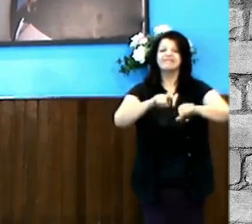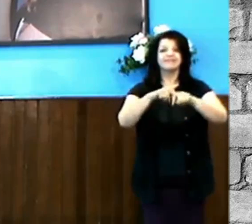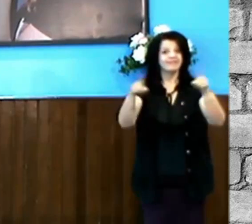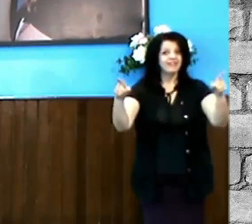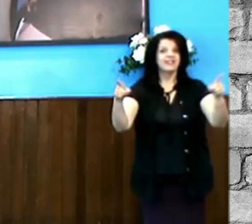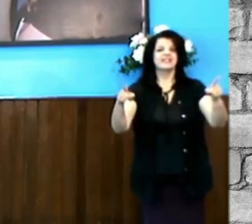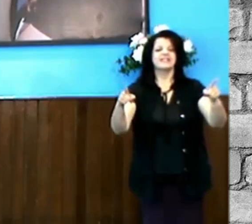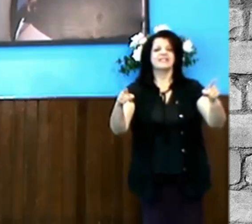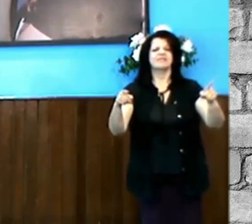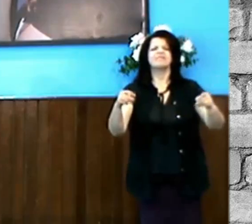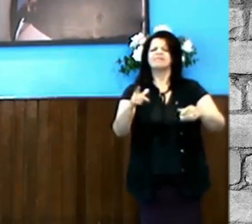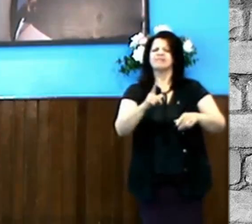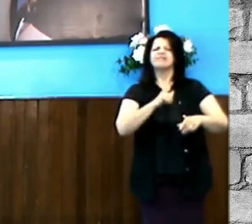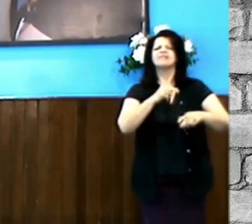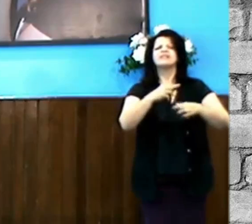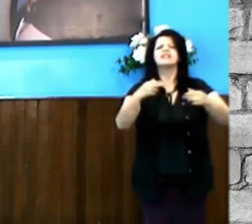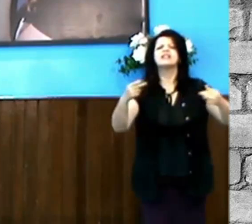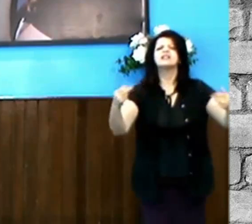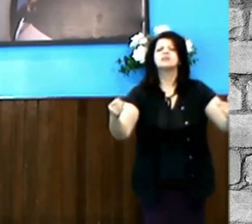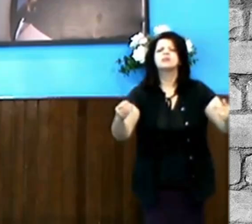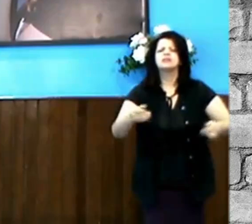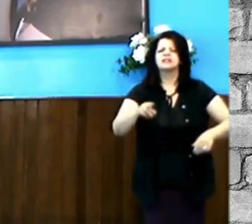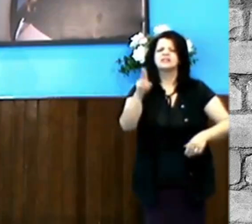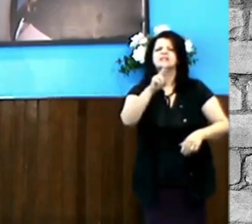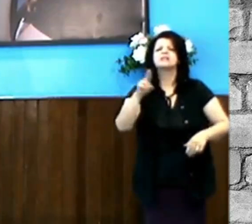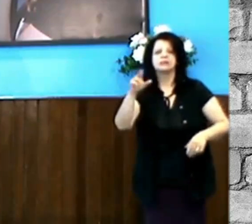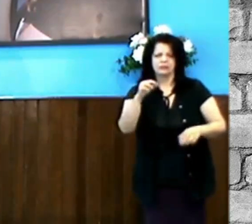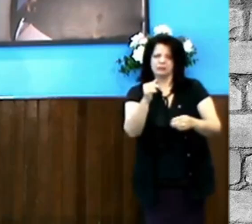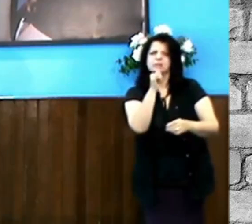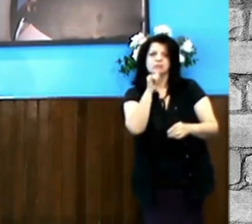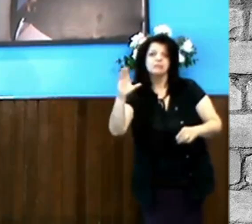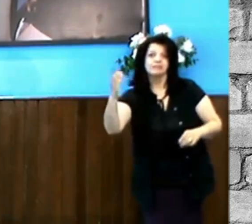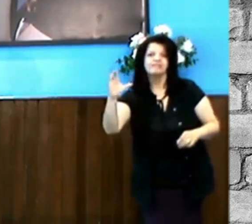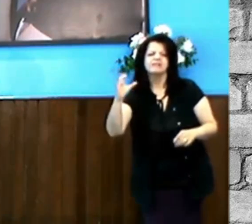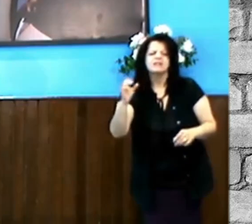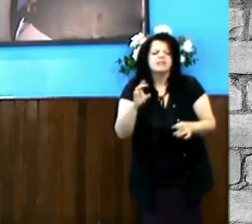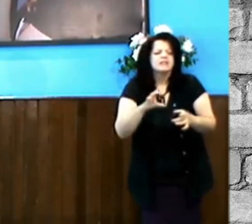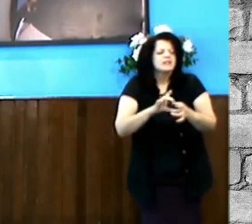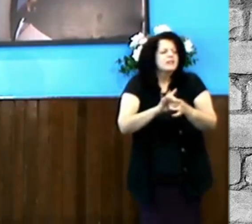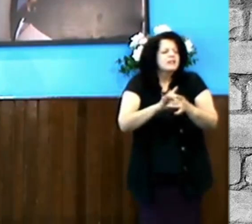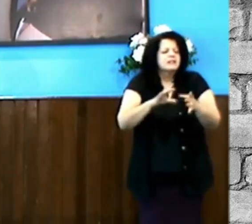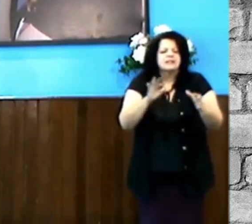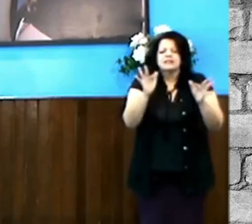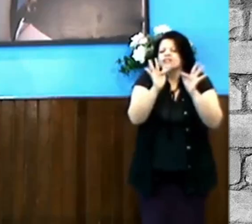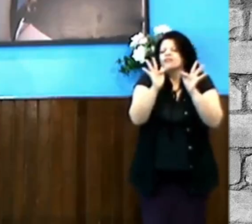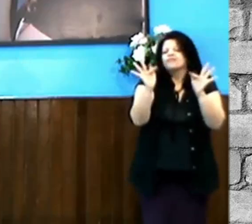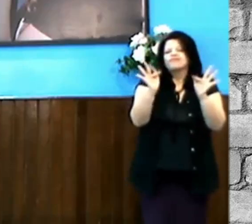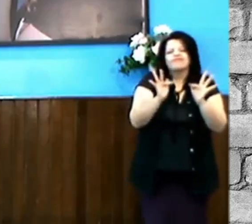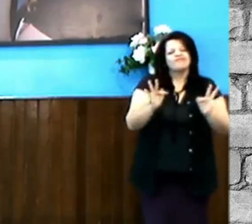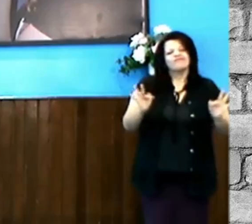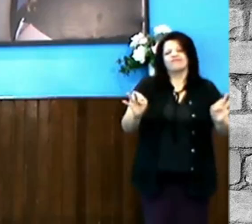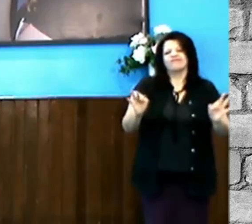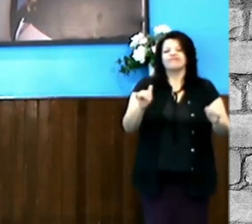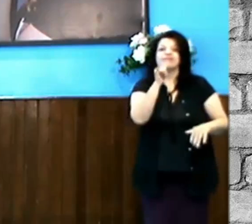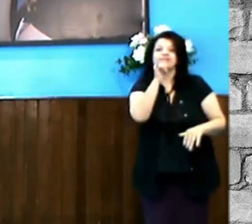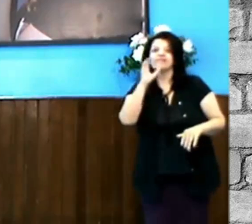vezes aquilo que nos intoxica traz algum tipo de satisfação. Essa é a Coca-Cola no meio dos sucos naturais. Por que